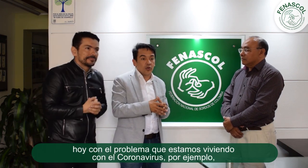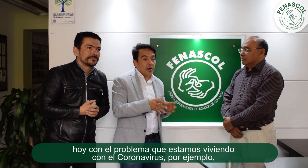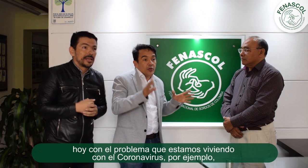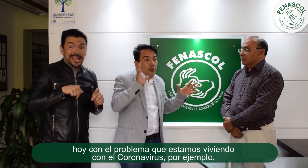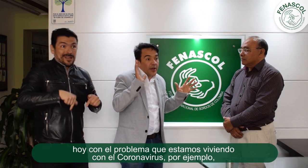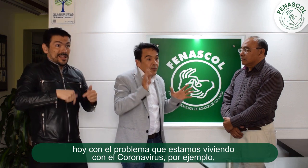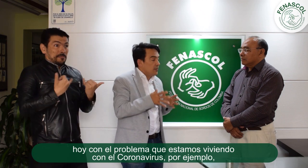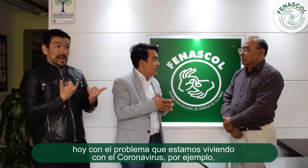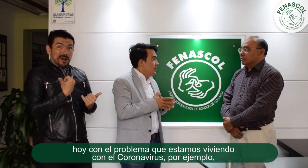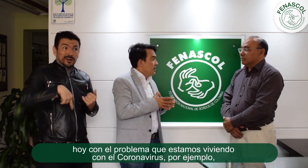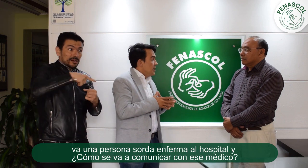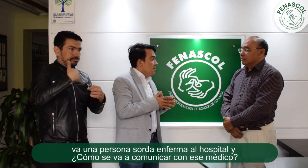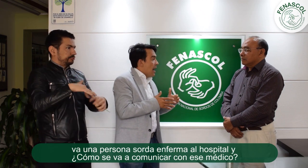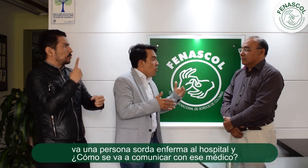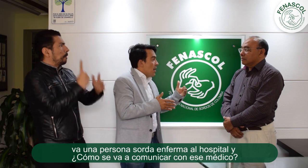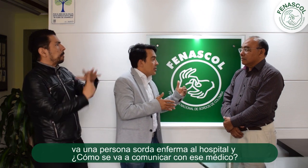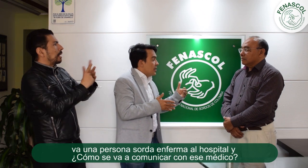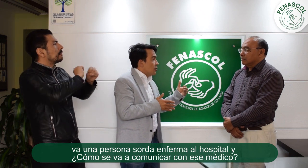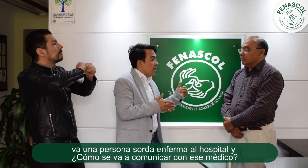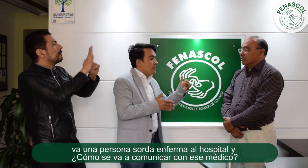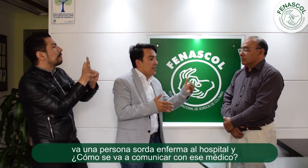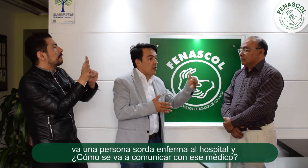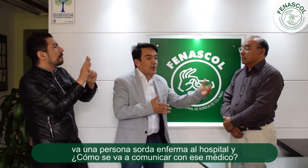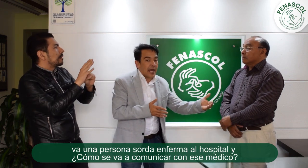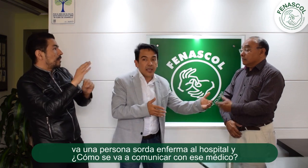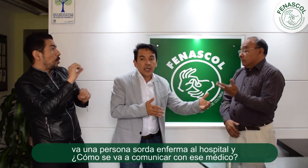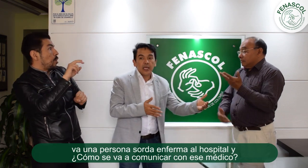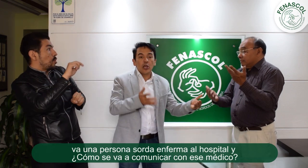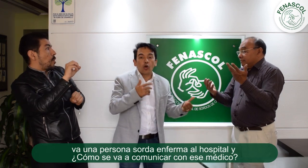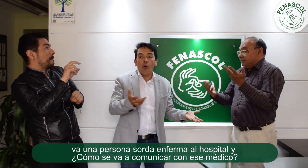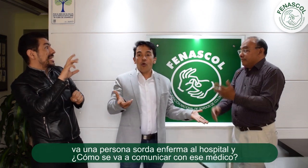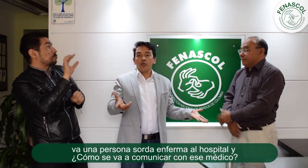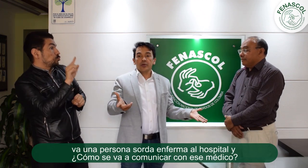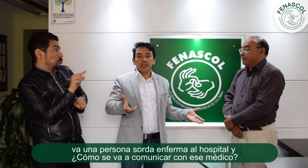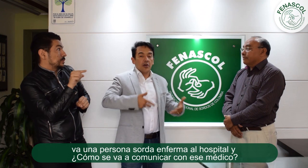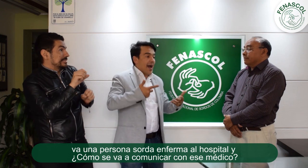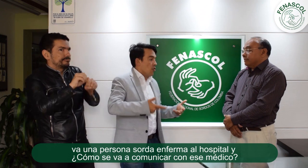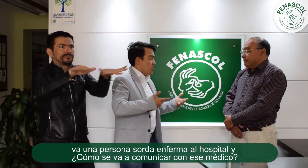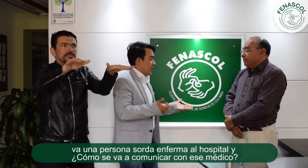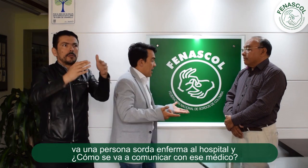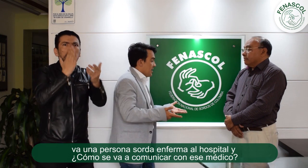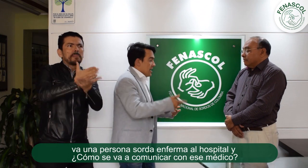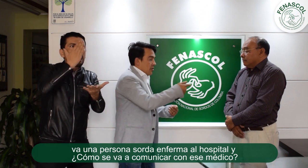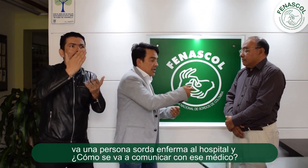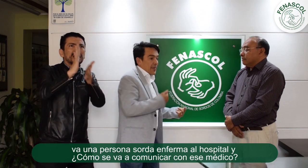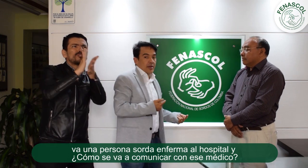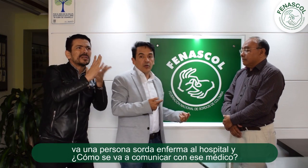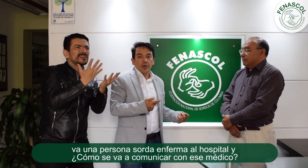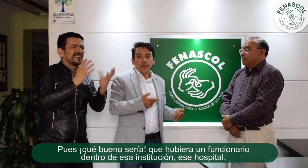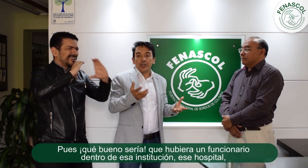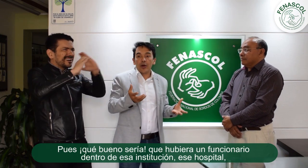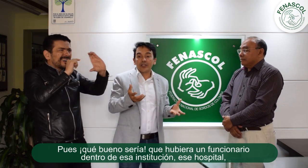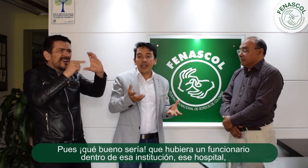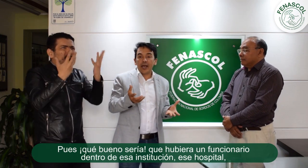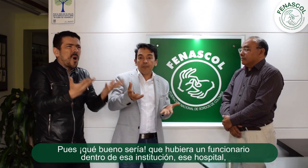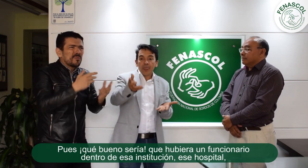viviendo del coronavirus, por ejemplo, va una persona sorda enferma al hospital y cómo se va a comunicar con ese médico.